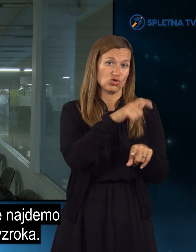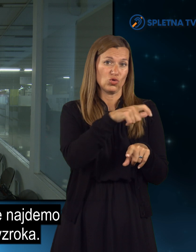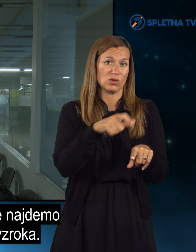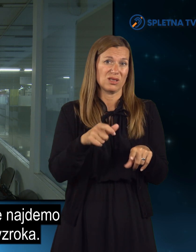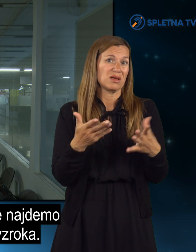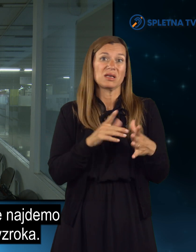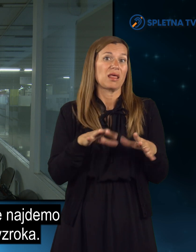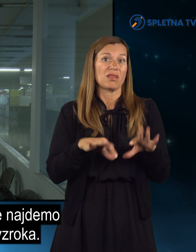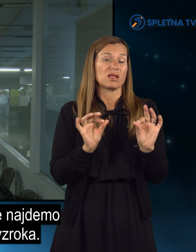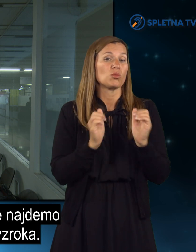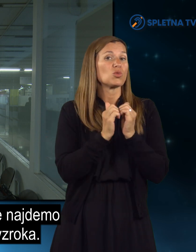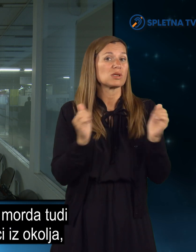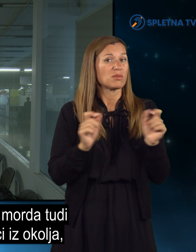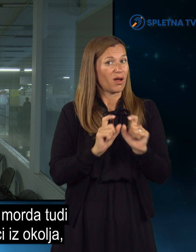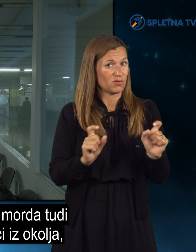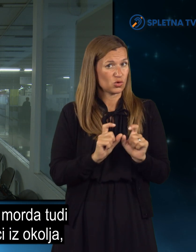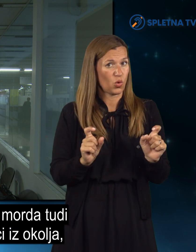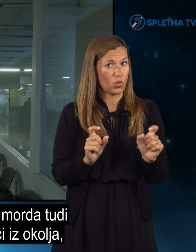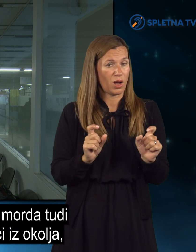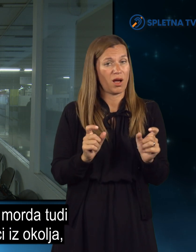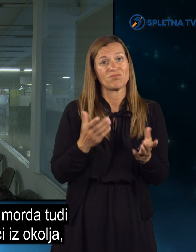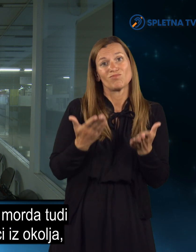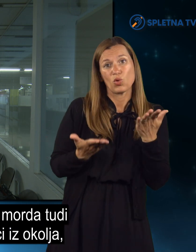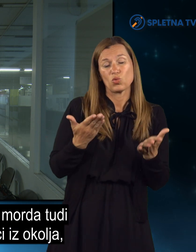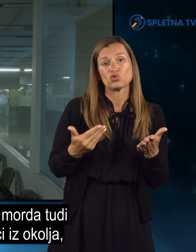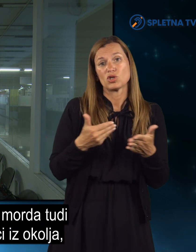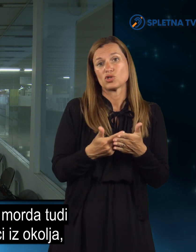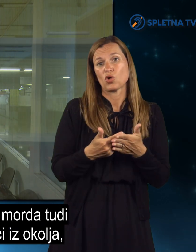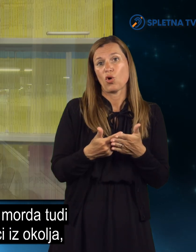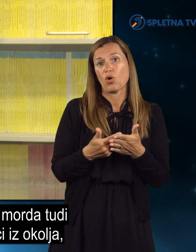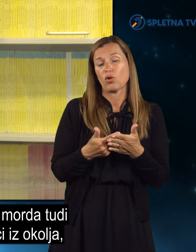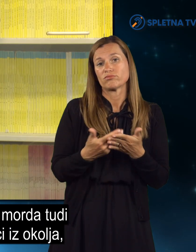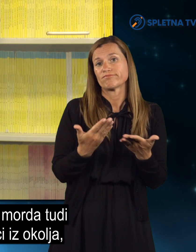pa ne najdemo posebnega vzroka. Sklepa se, da so morda tudi neki določeni